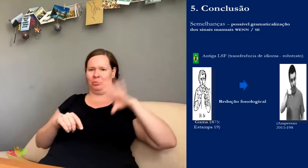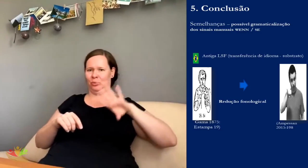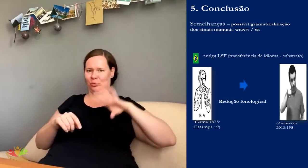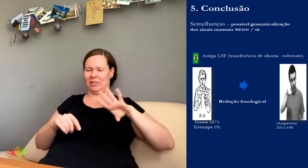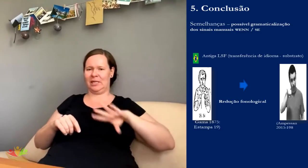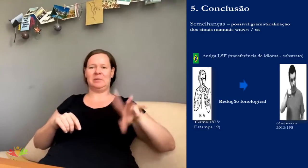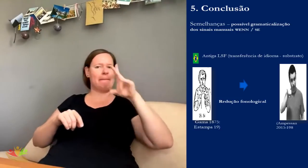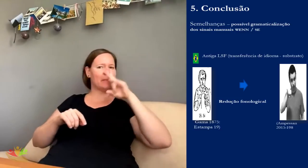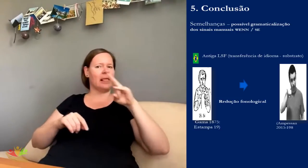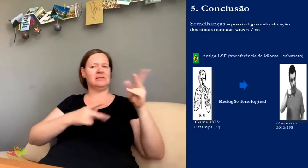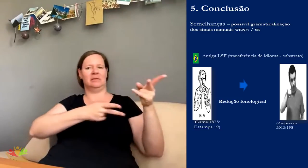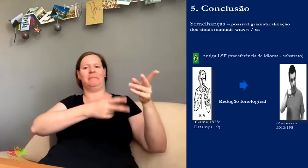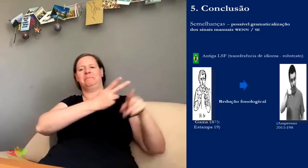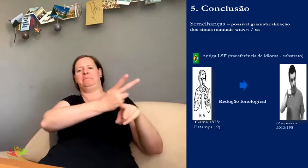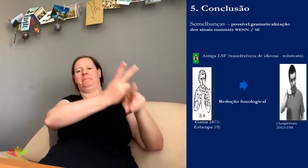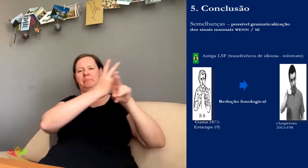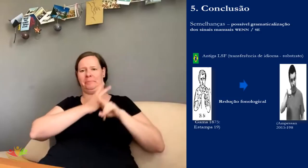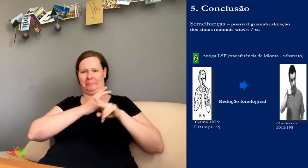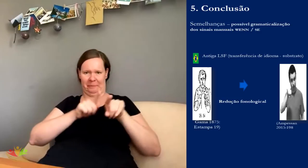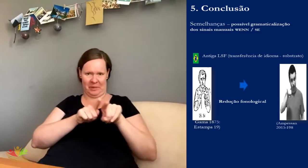gente? Então,